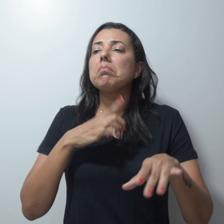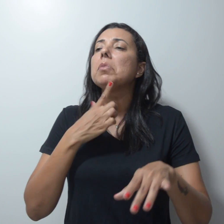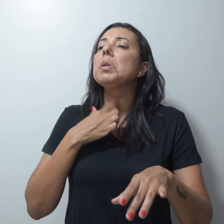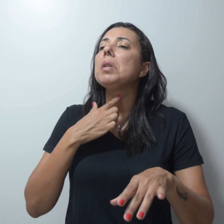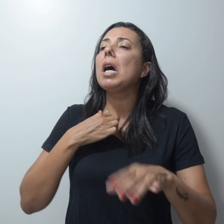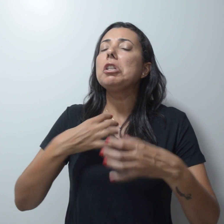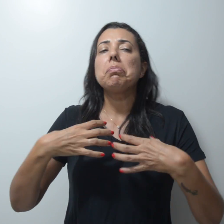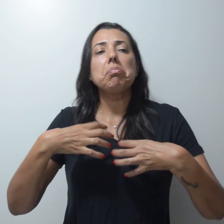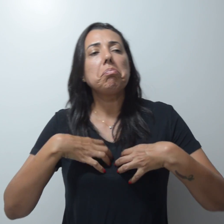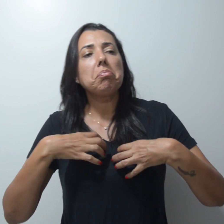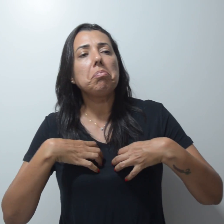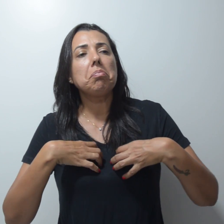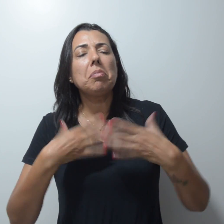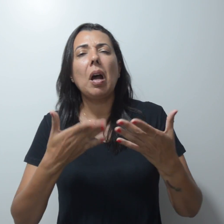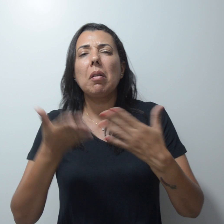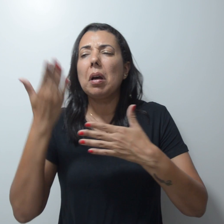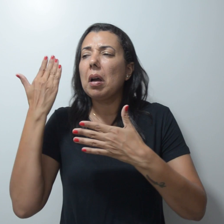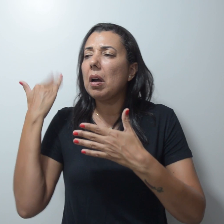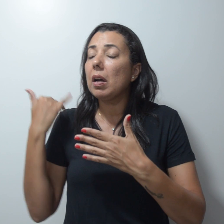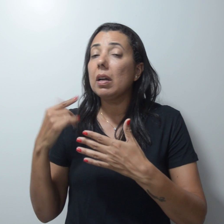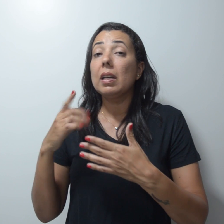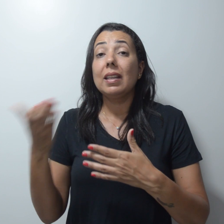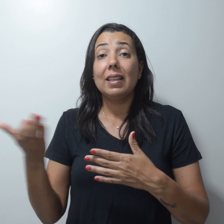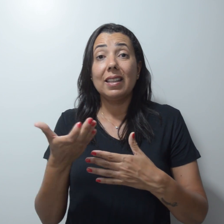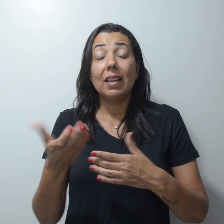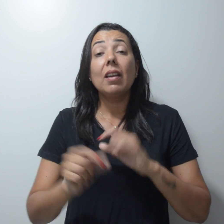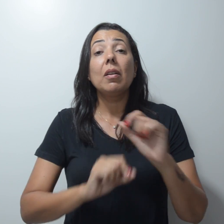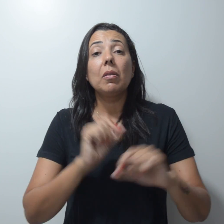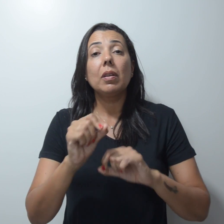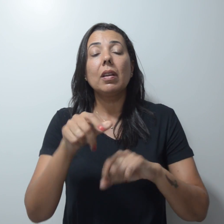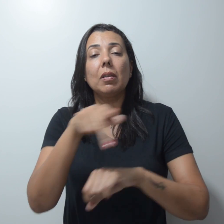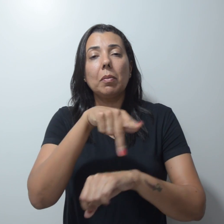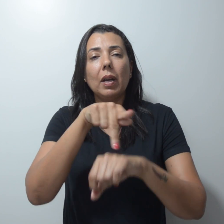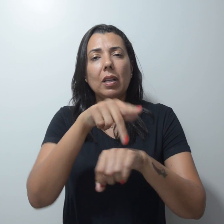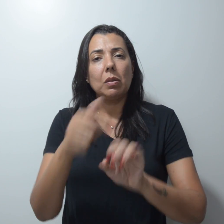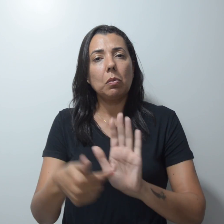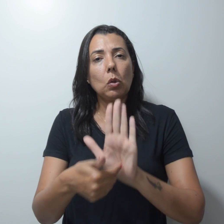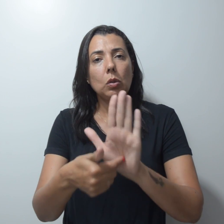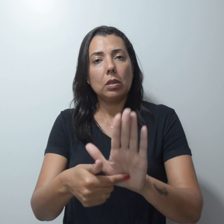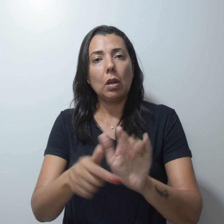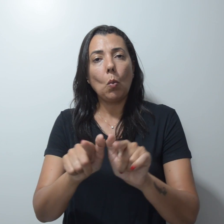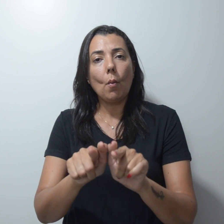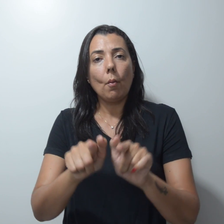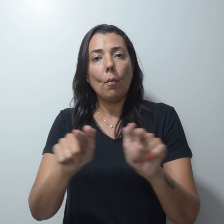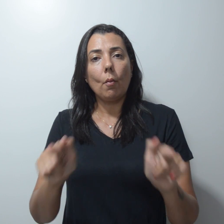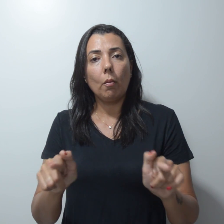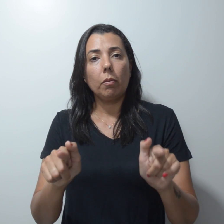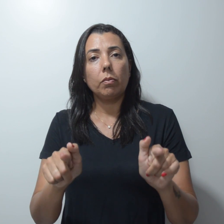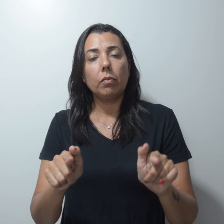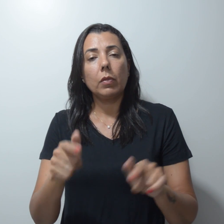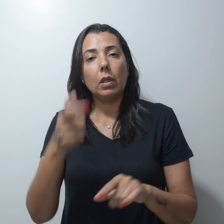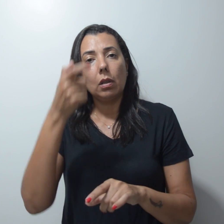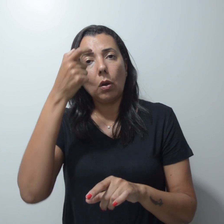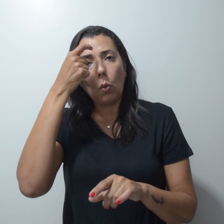mais primitivos e tentam impor ao país o esvaziamento das consciências e